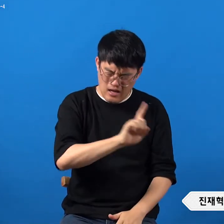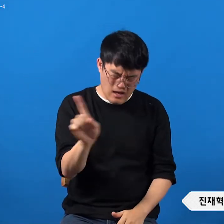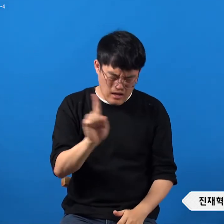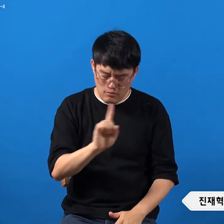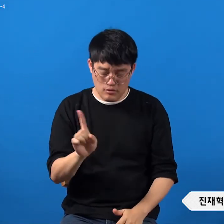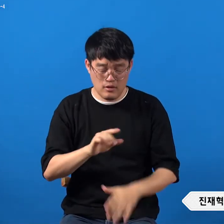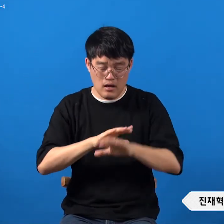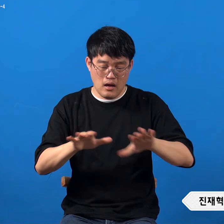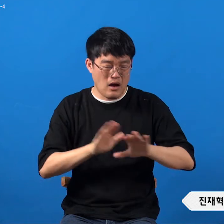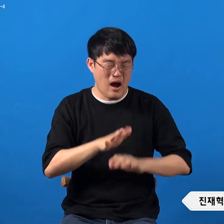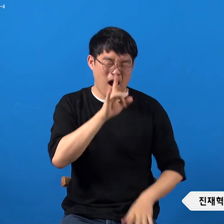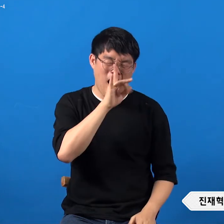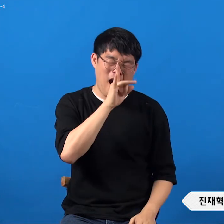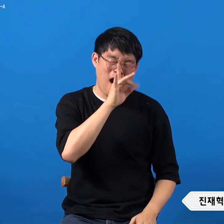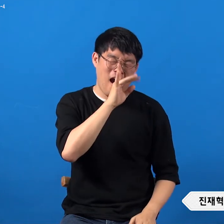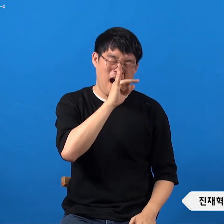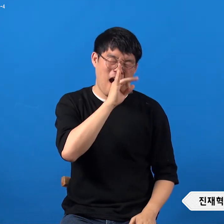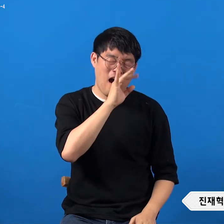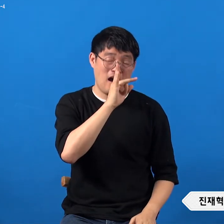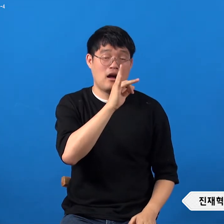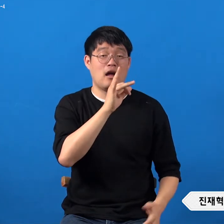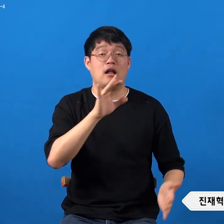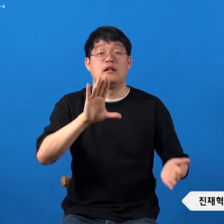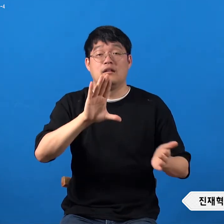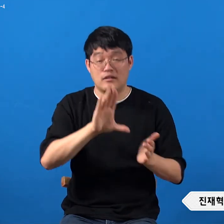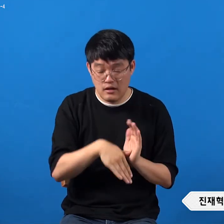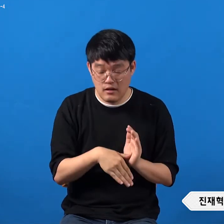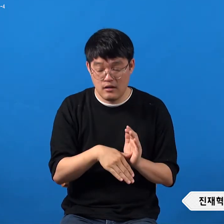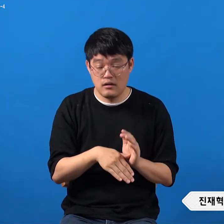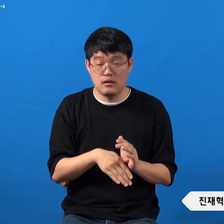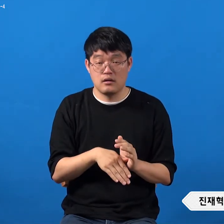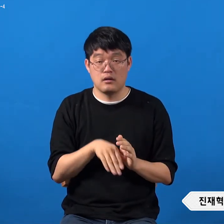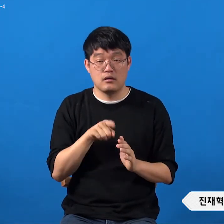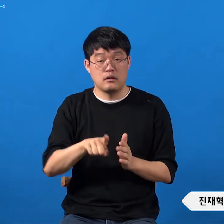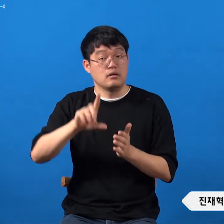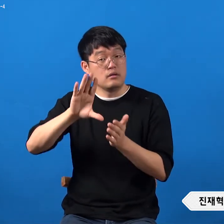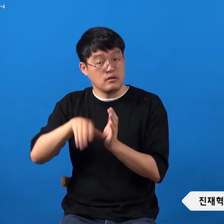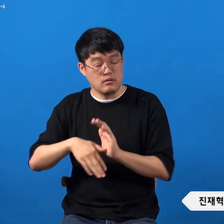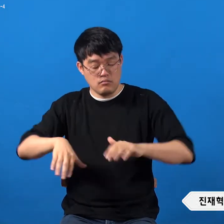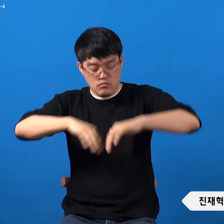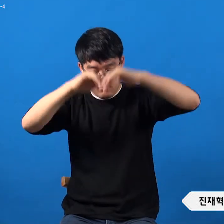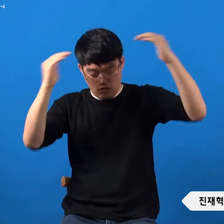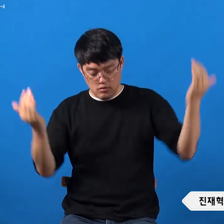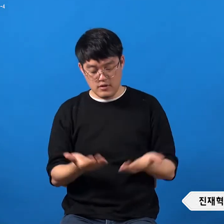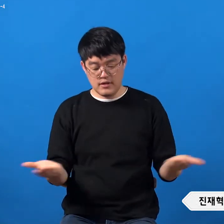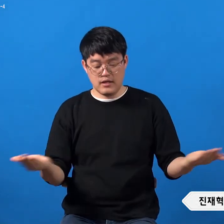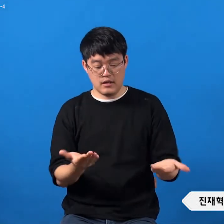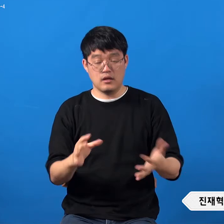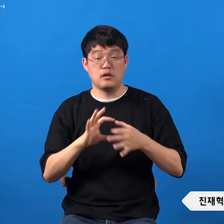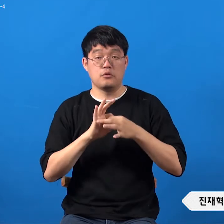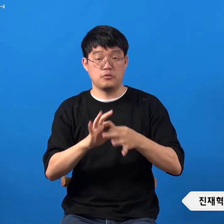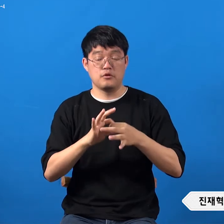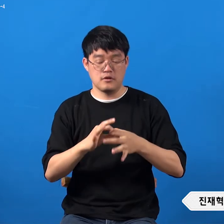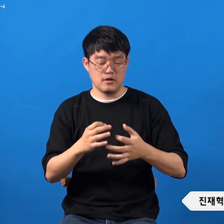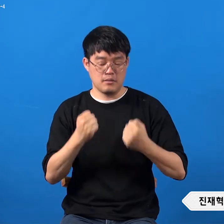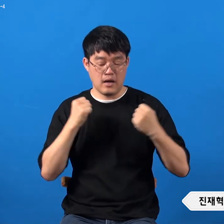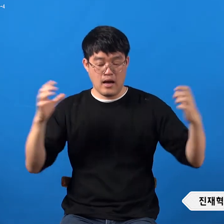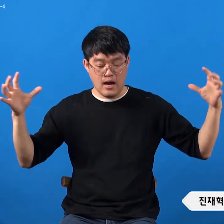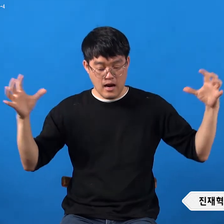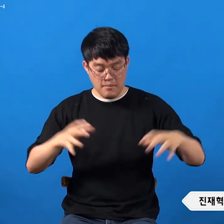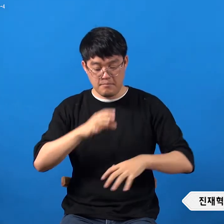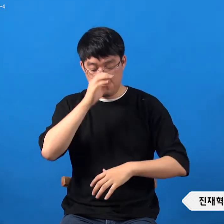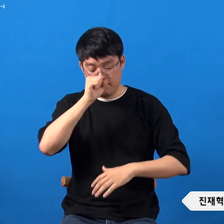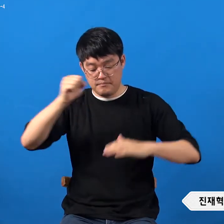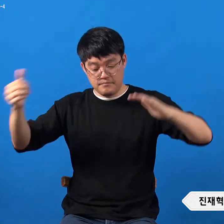없는 상황까지 가게 하십니다. 그리고 한순간에 그 모든 것들을 통해서 합력하여 선을